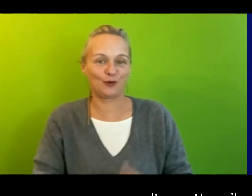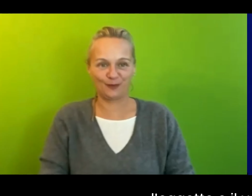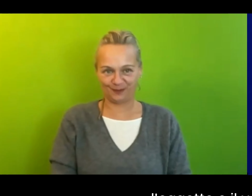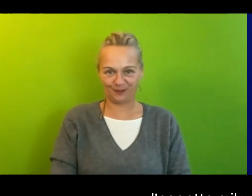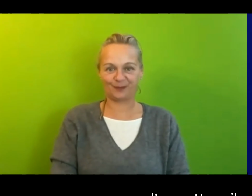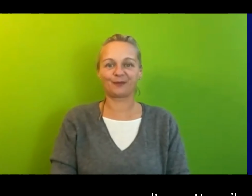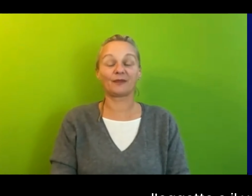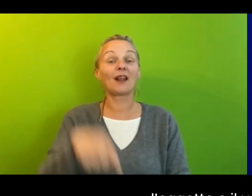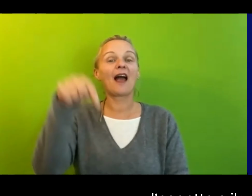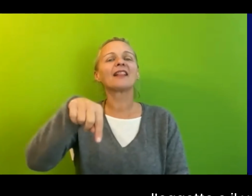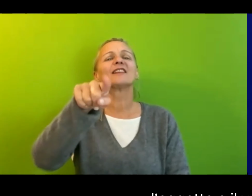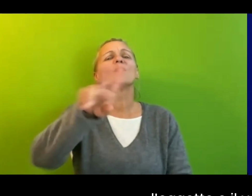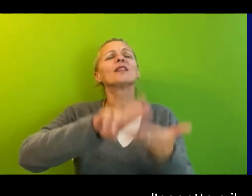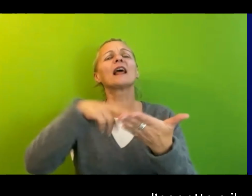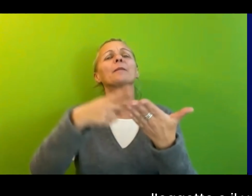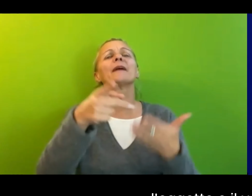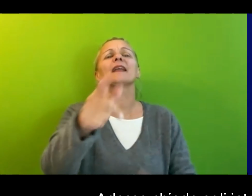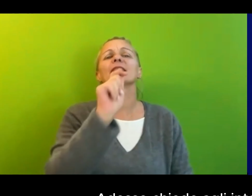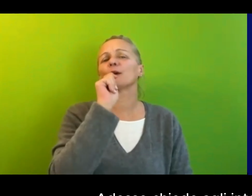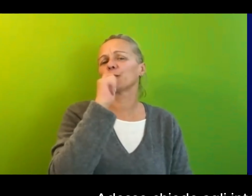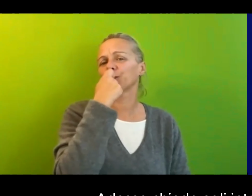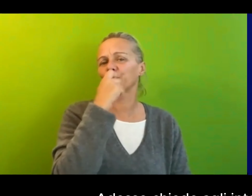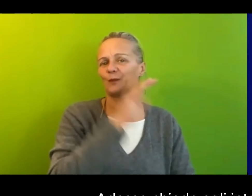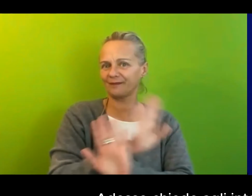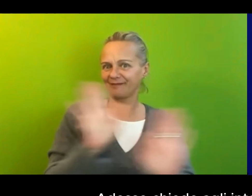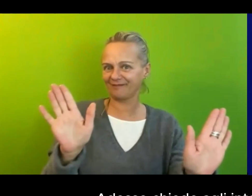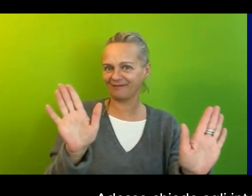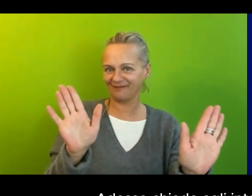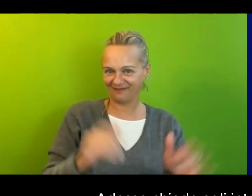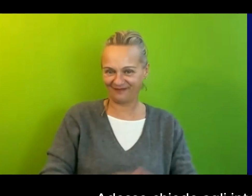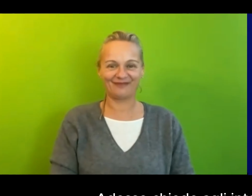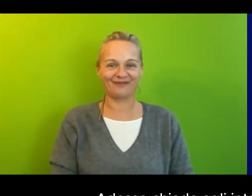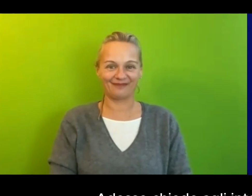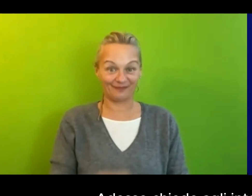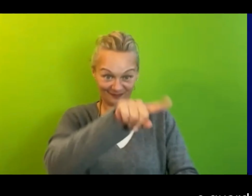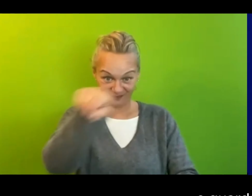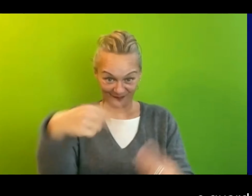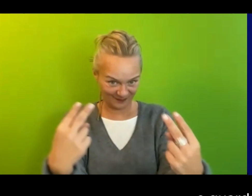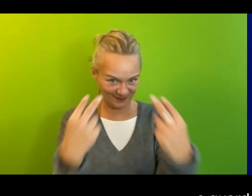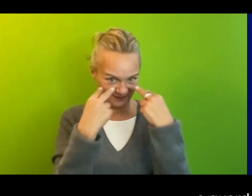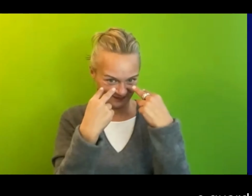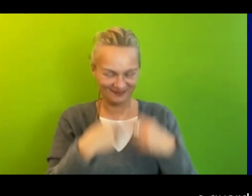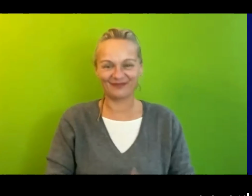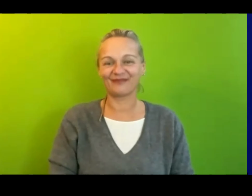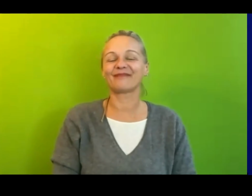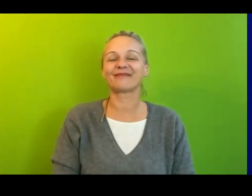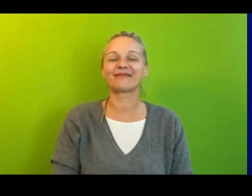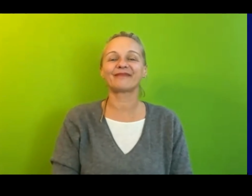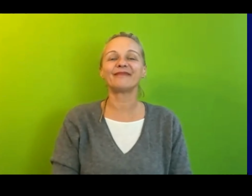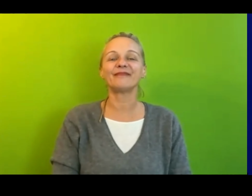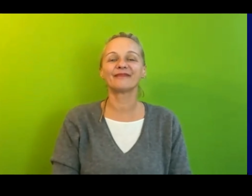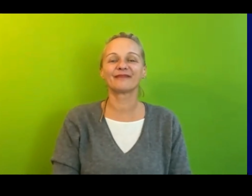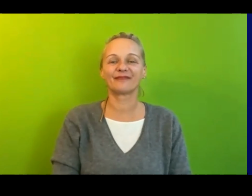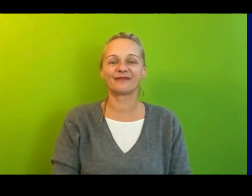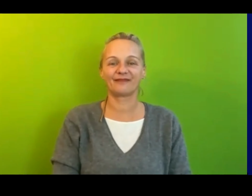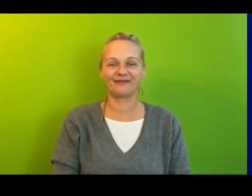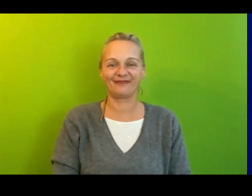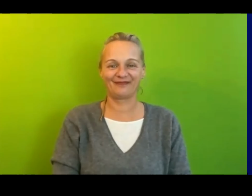il verbo alla fine? Benissimo, adesso chiedo agli interpreti di non tradurre e guardate me.